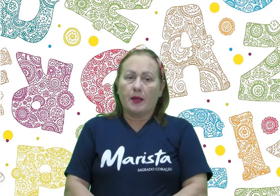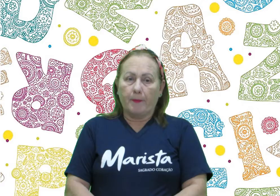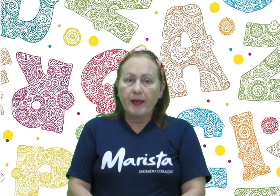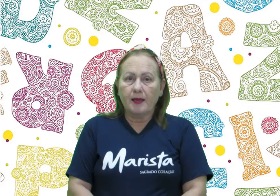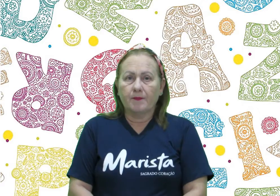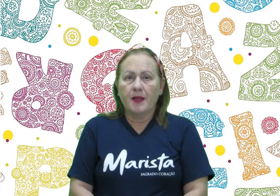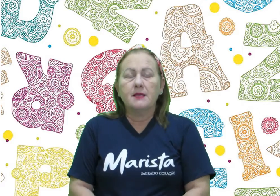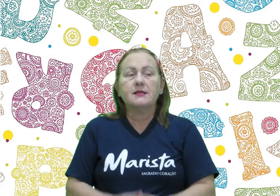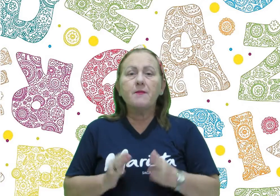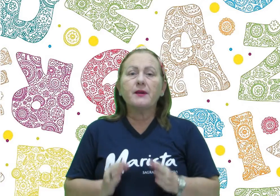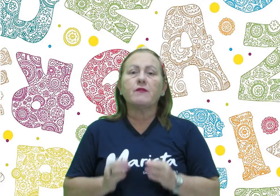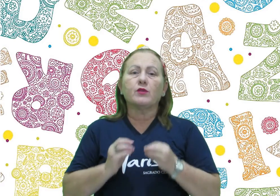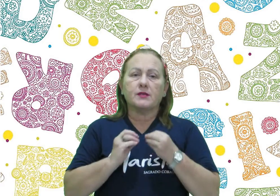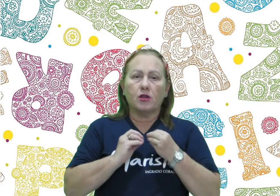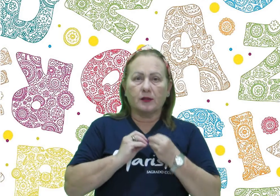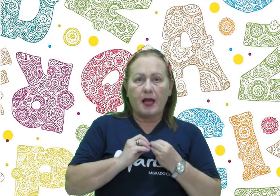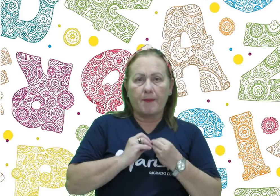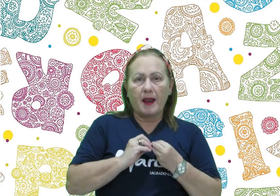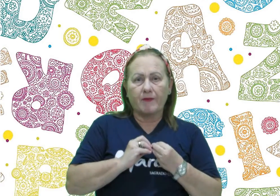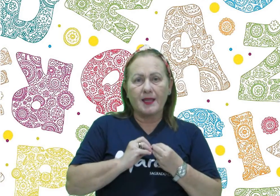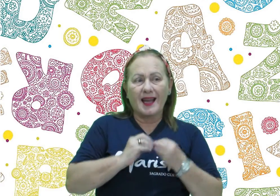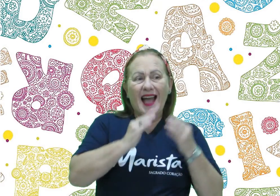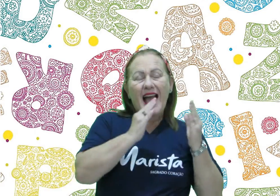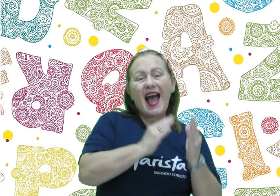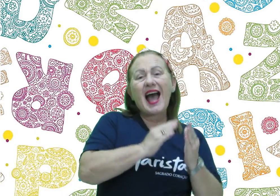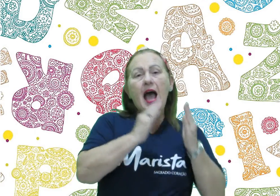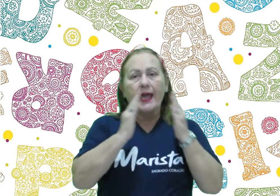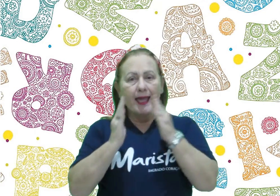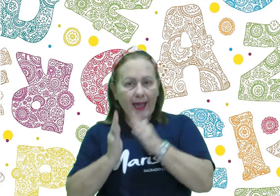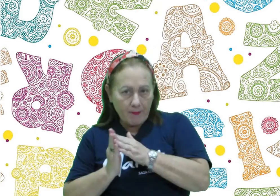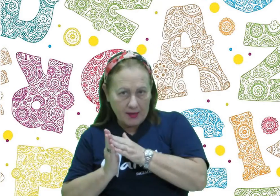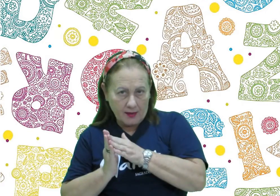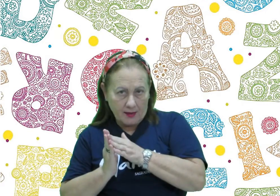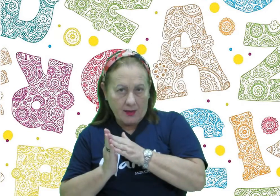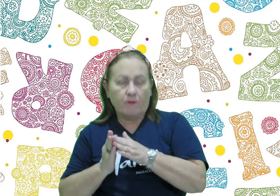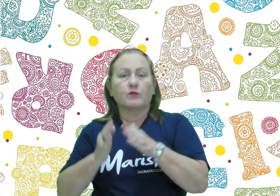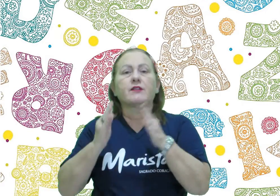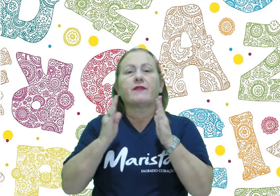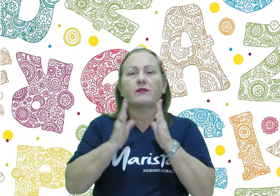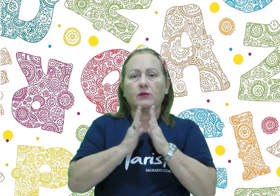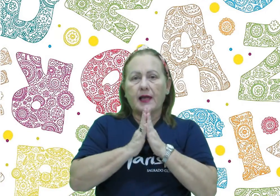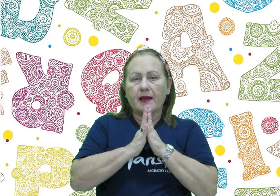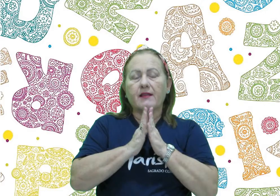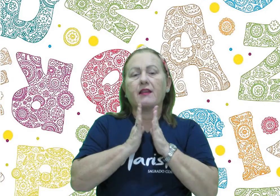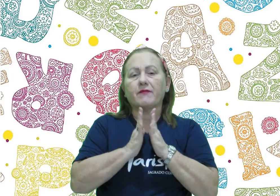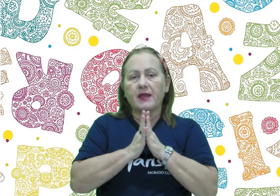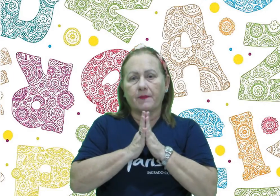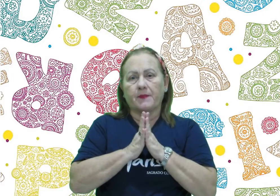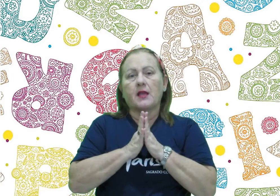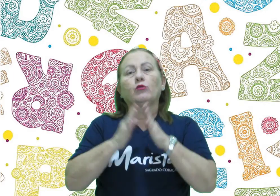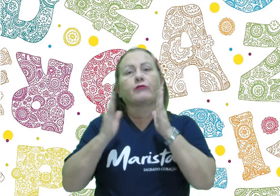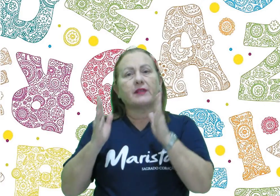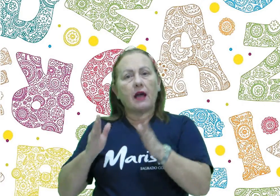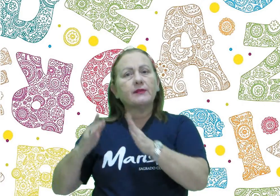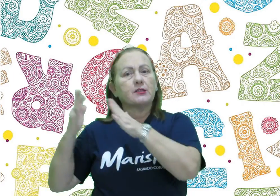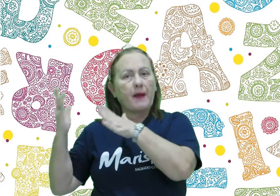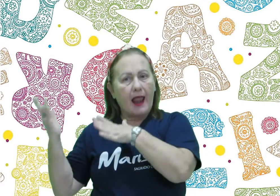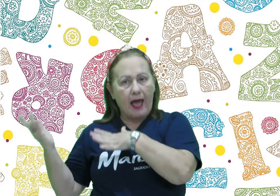também, sempre que você notar a palavrinha A, M, você vai notar que ela vem no final das